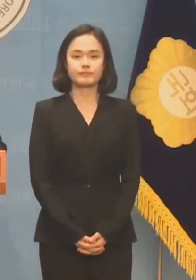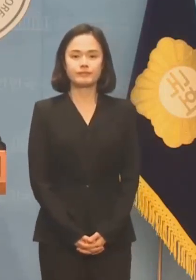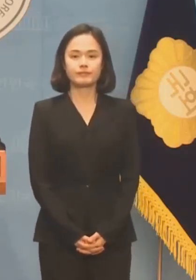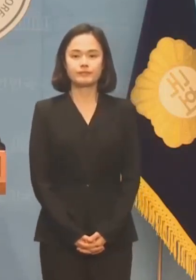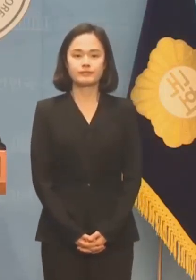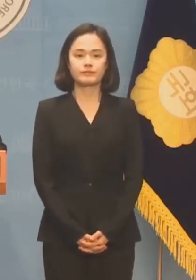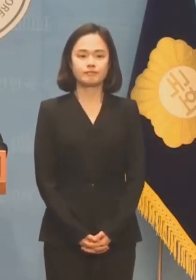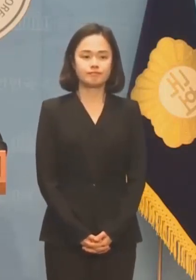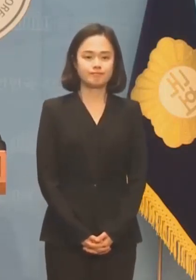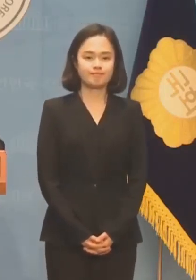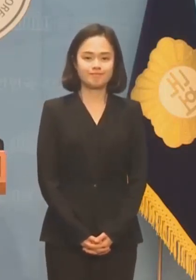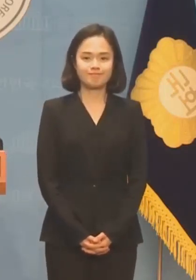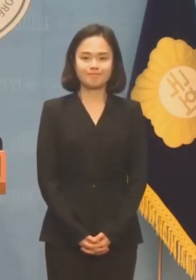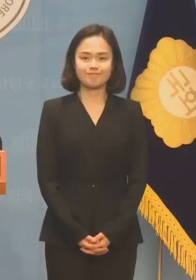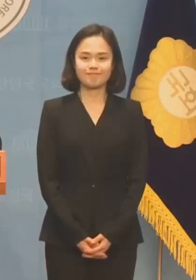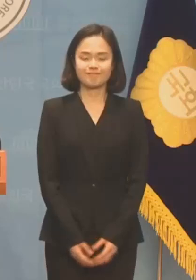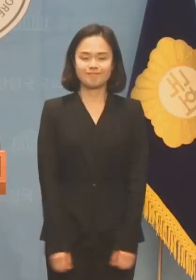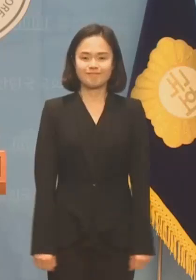식사들 하셨습니까?